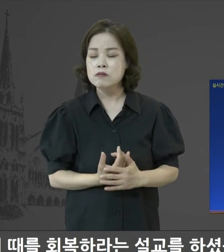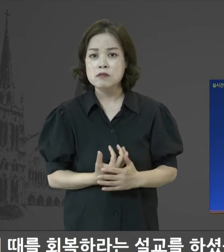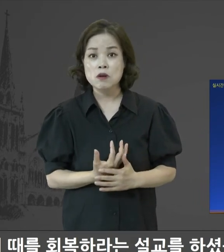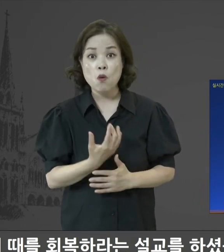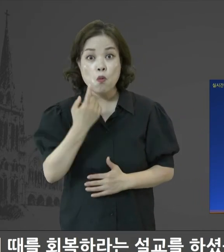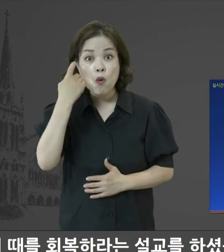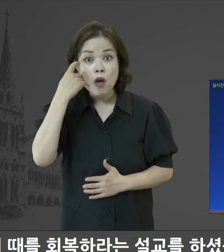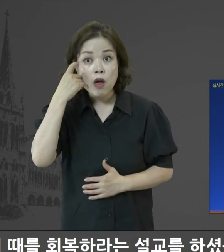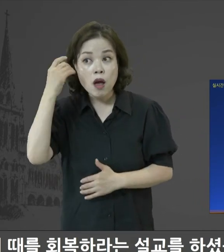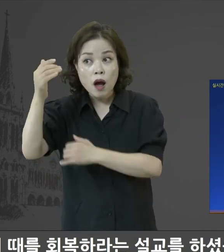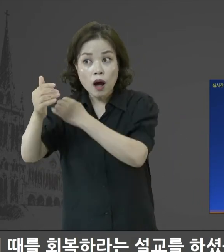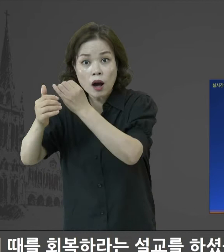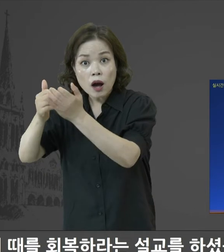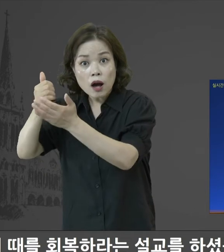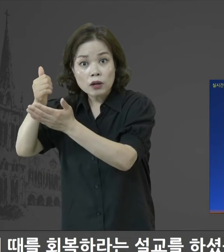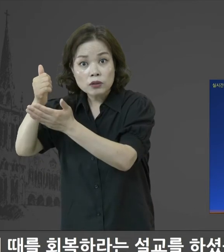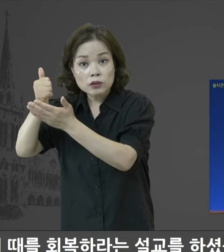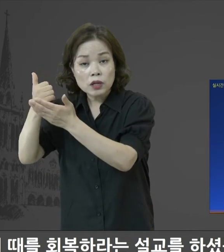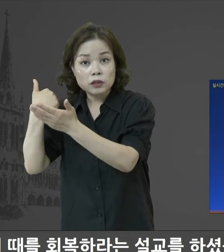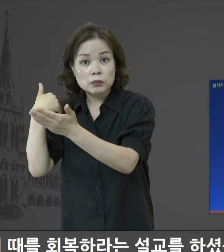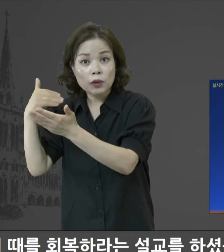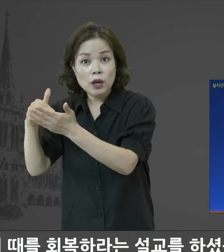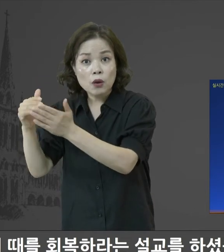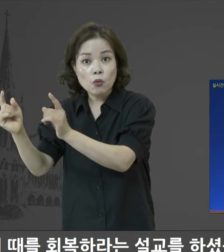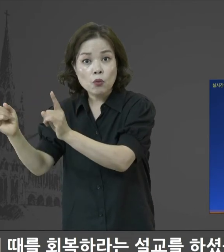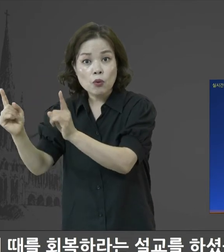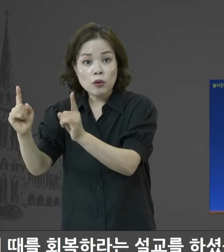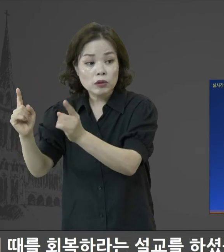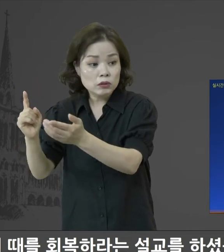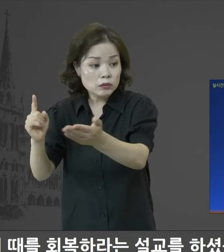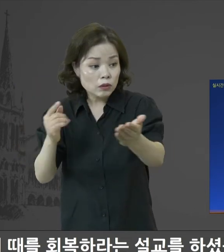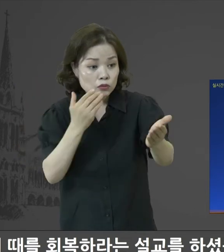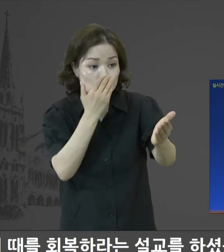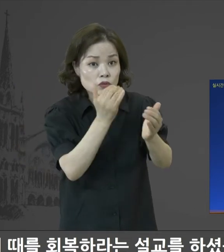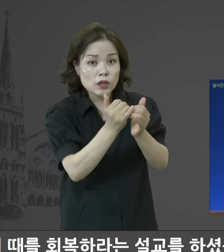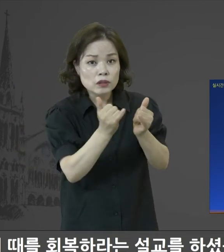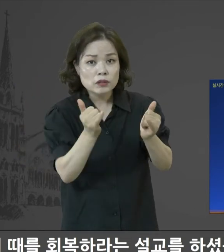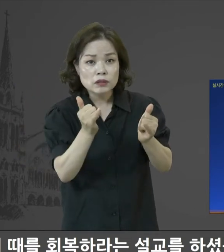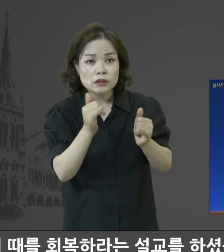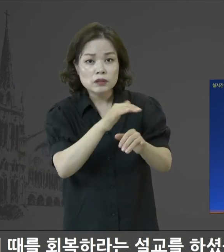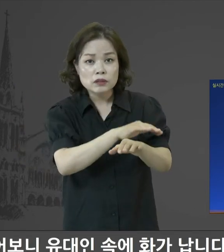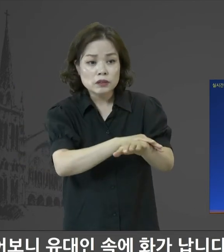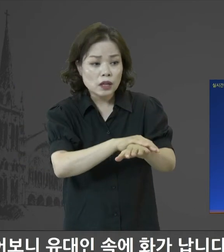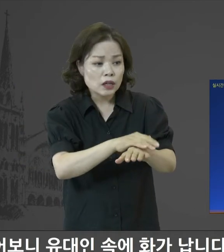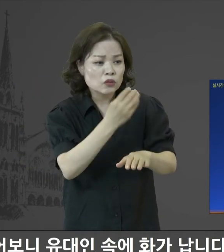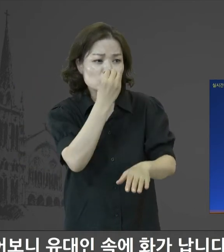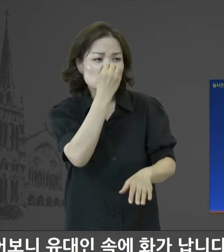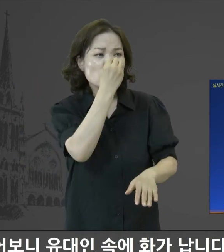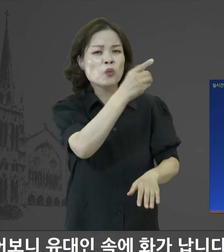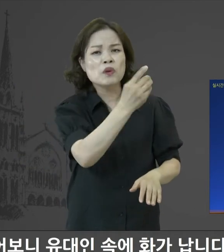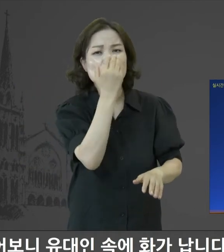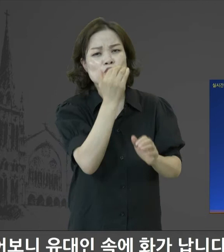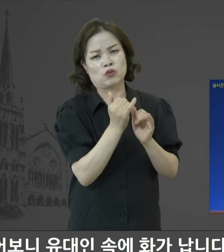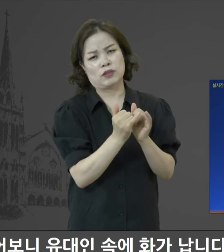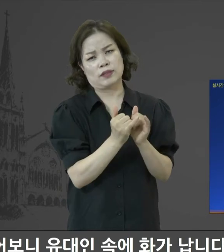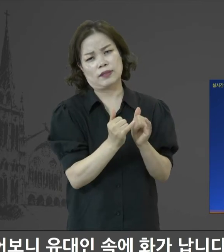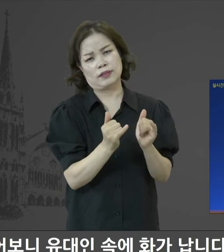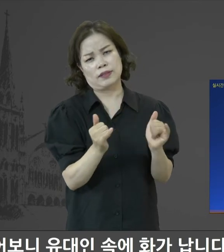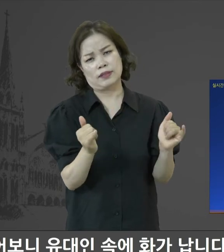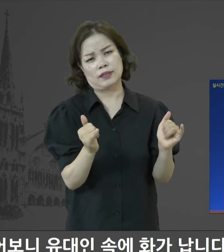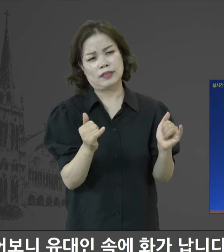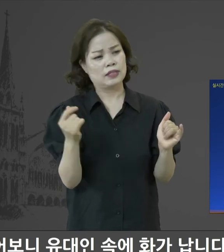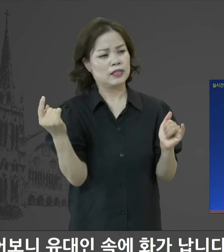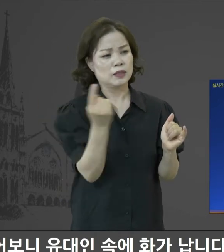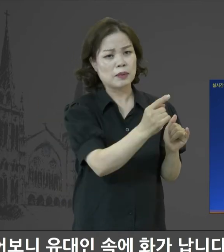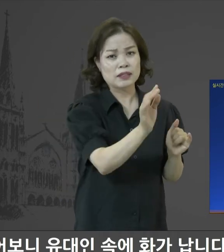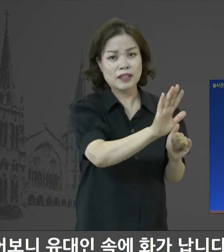나냐면, 하나님의 그 회복은 너희 유대인들, 잘났다고 생각하고 교만한 유대인들에게 임하는